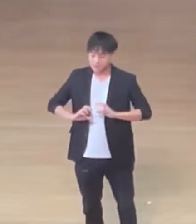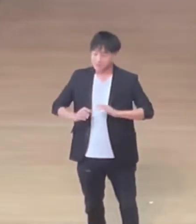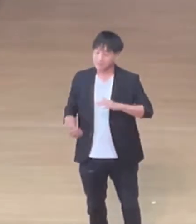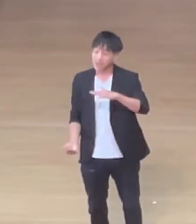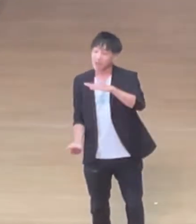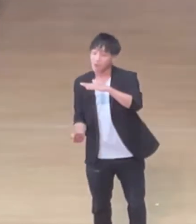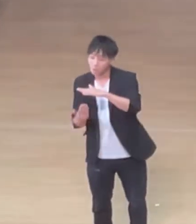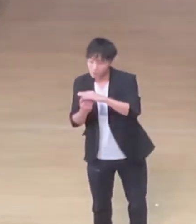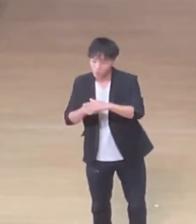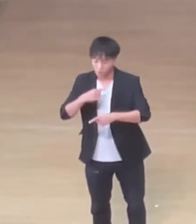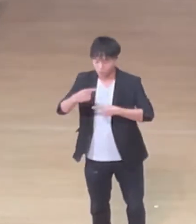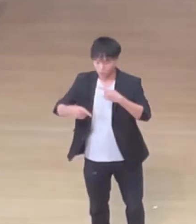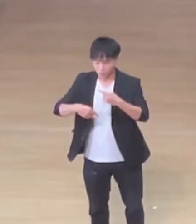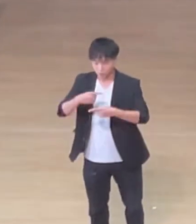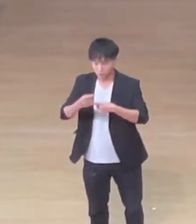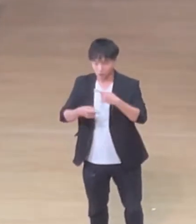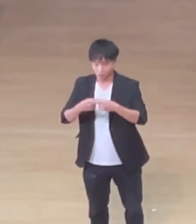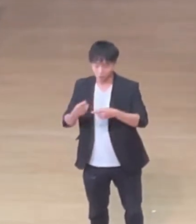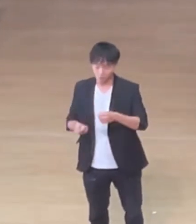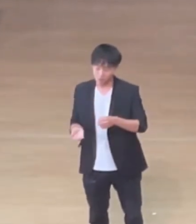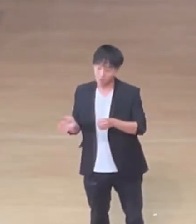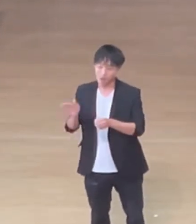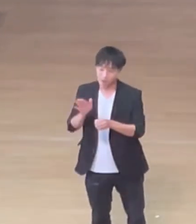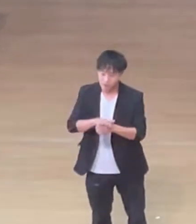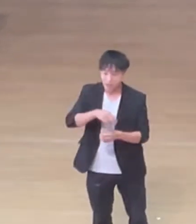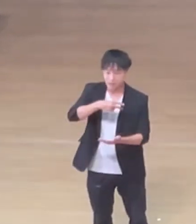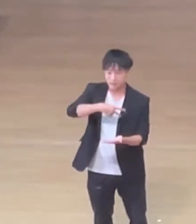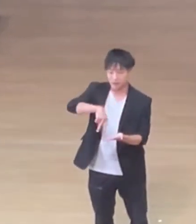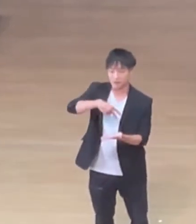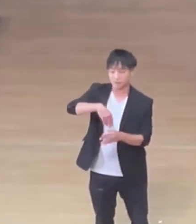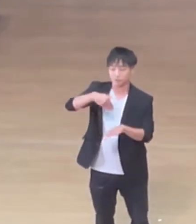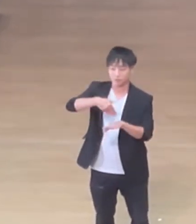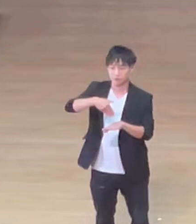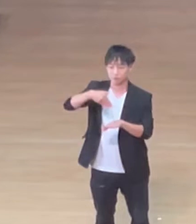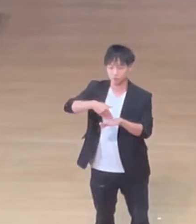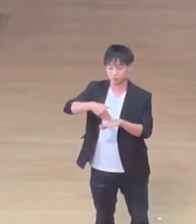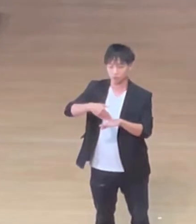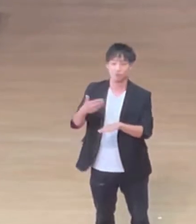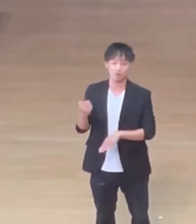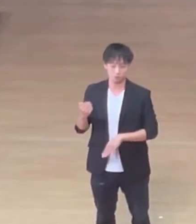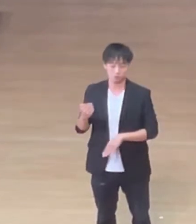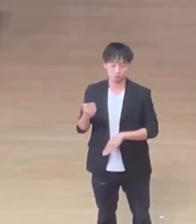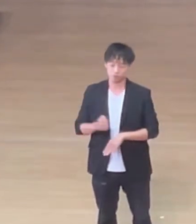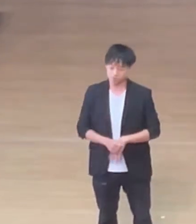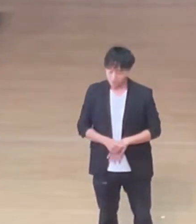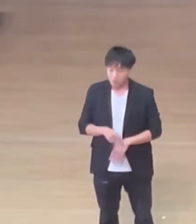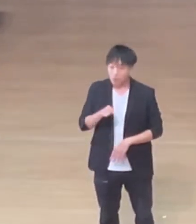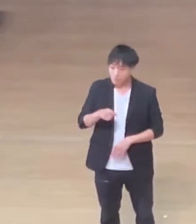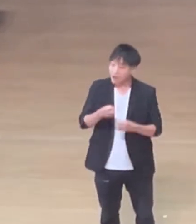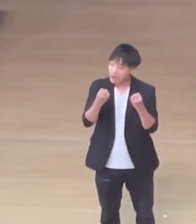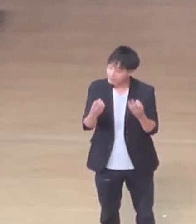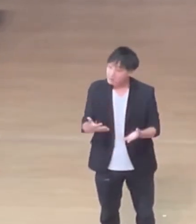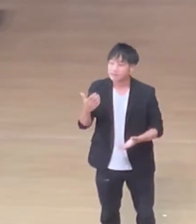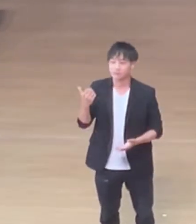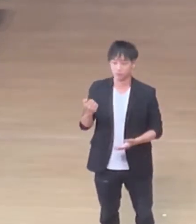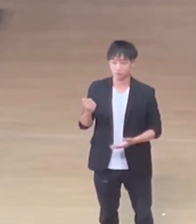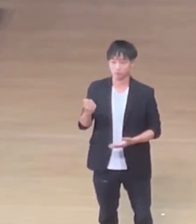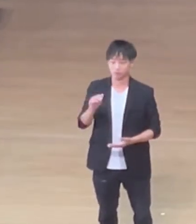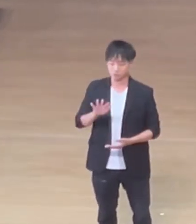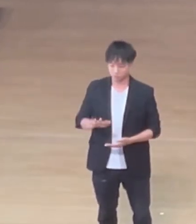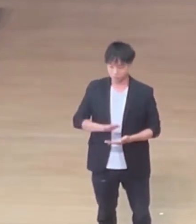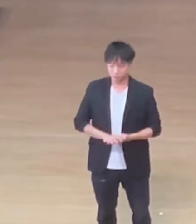スレッスンの記録です。こちらは新規記録となり、達成するため